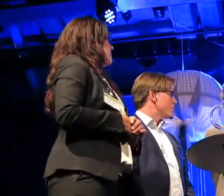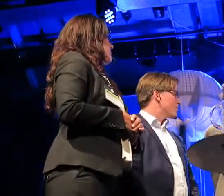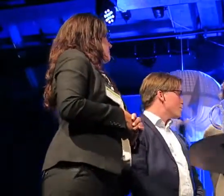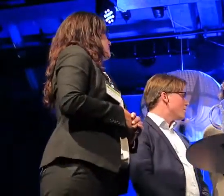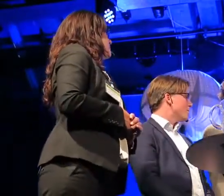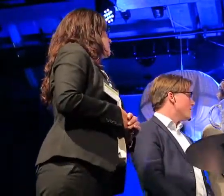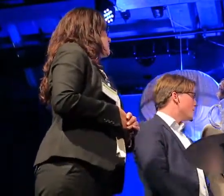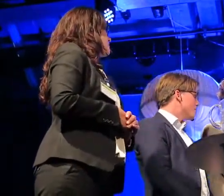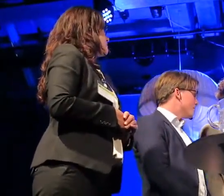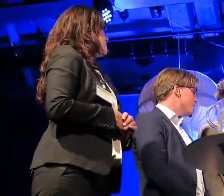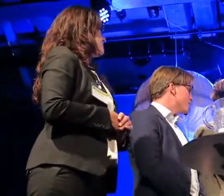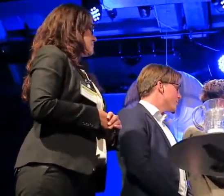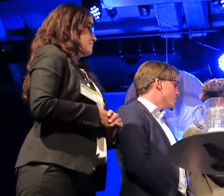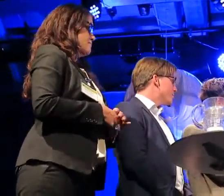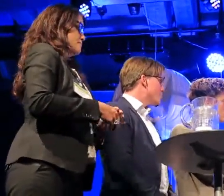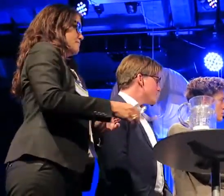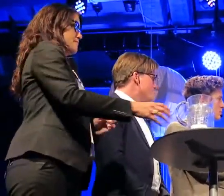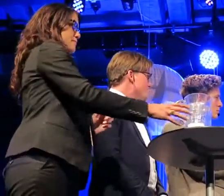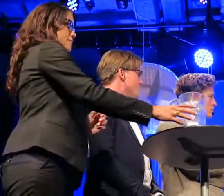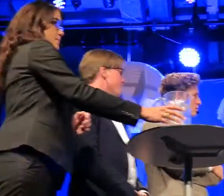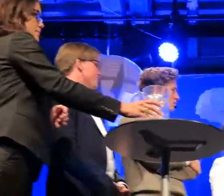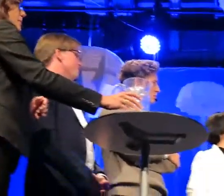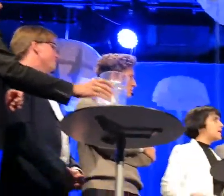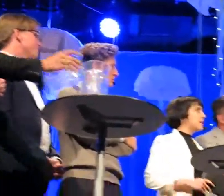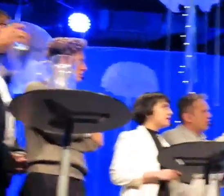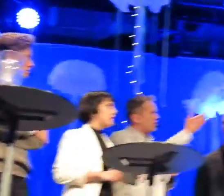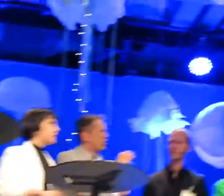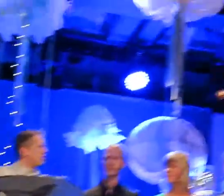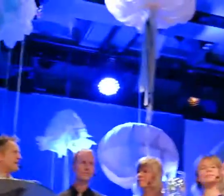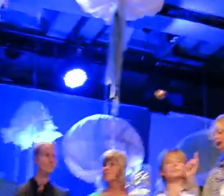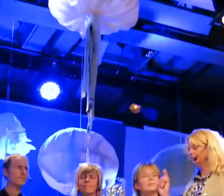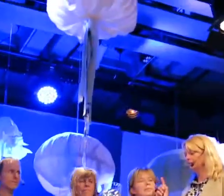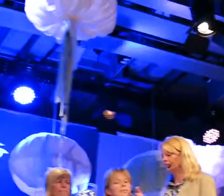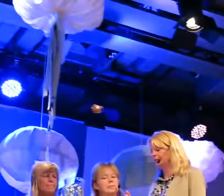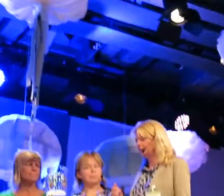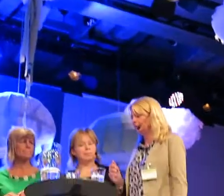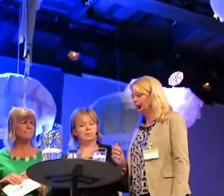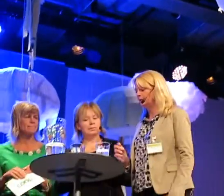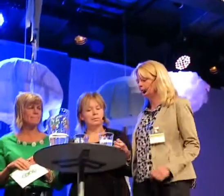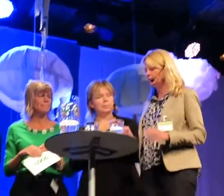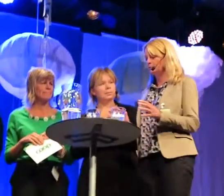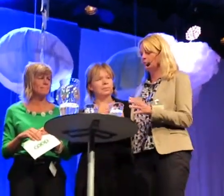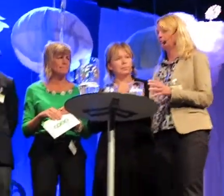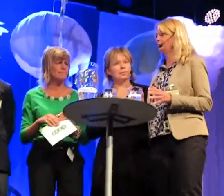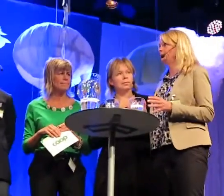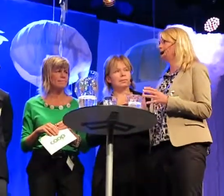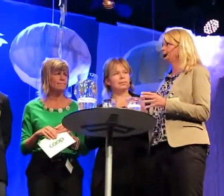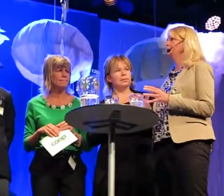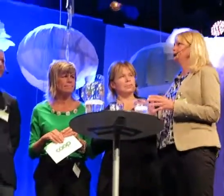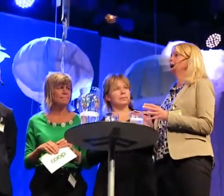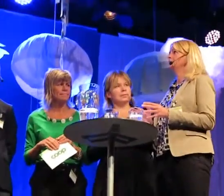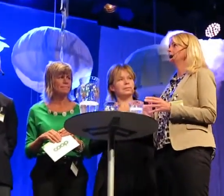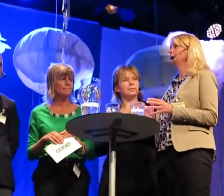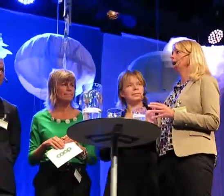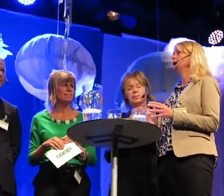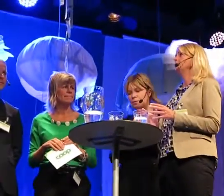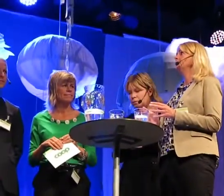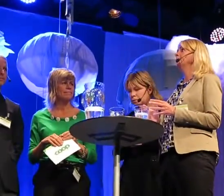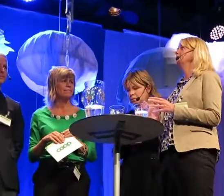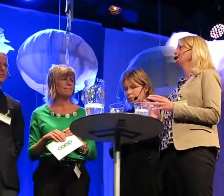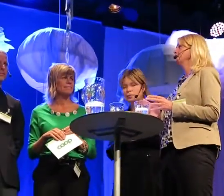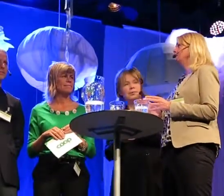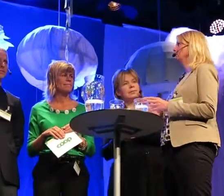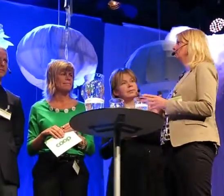Vi kanske går in i slutrundan här, tänker jag. Ja. Kanske vi höra lite grann. Jag vill bara ställa en fråga. Så nu ska man ju träffas i Paris.